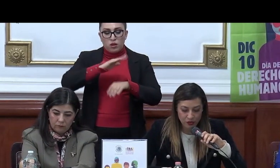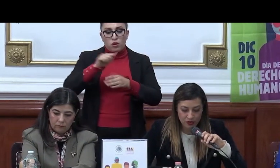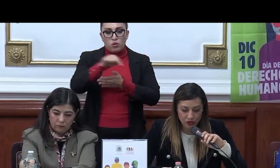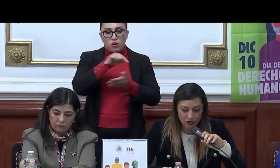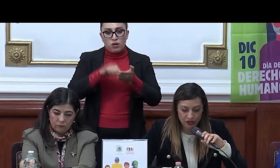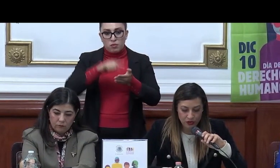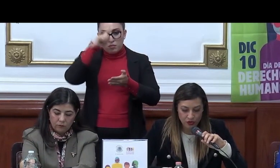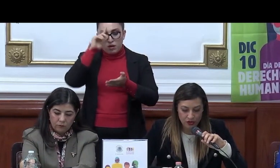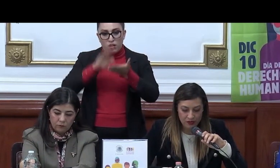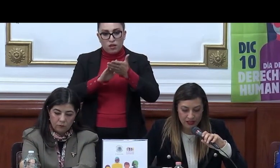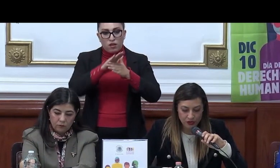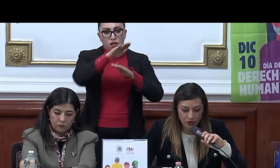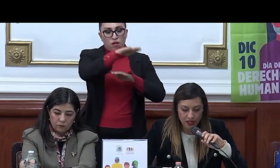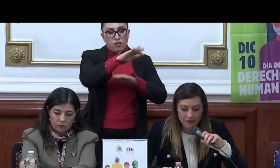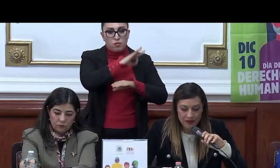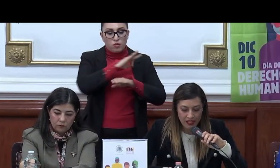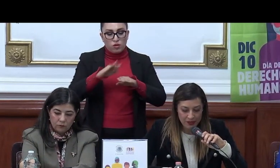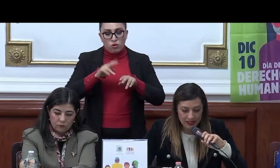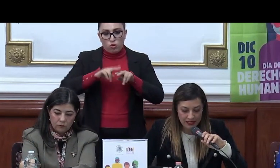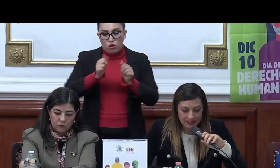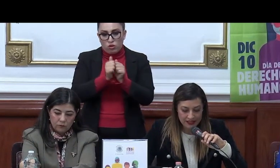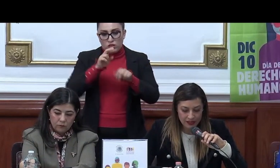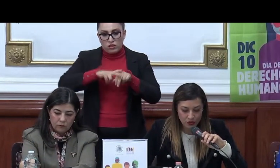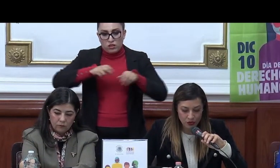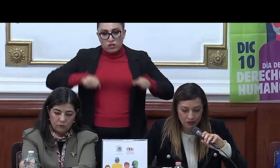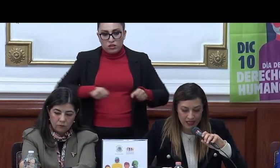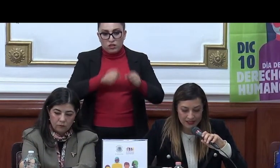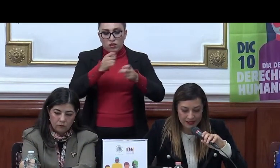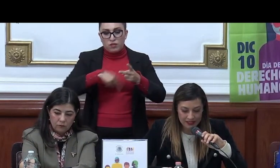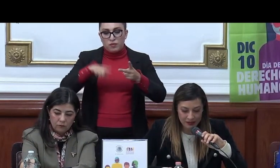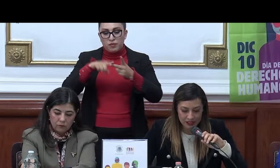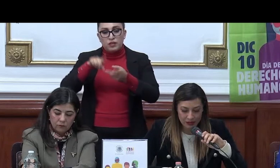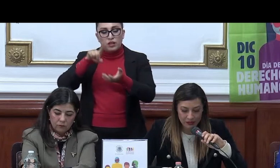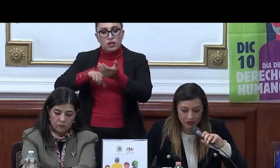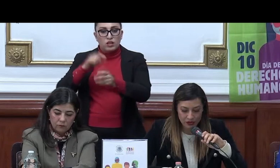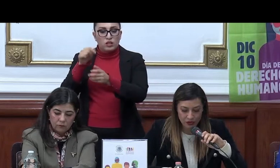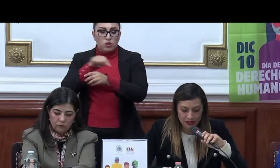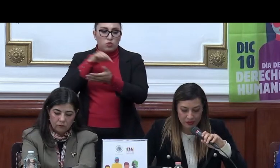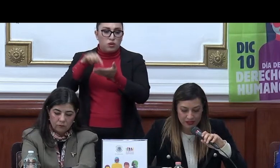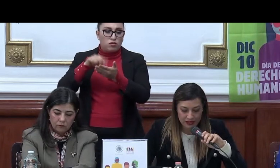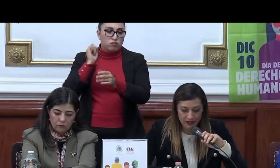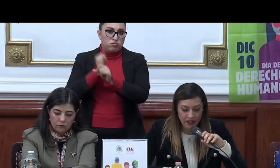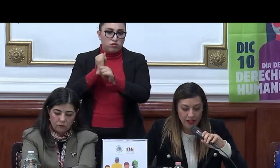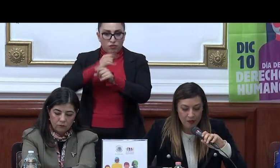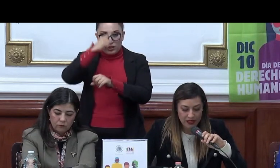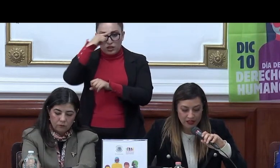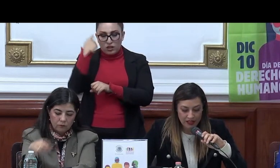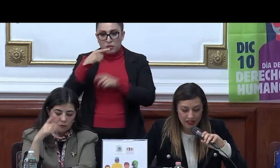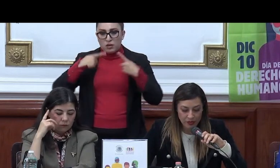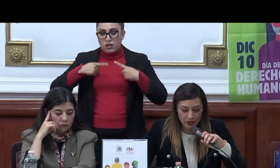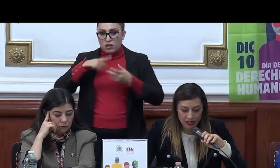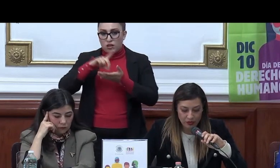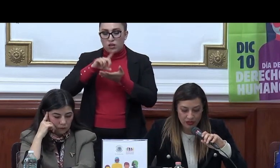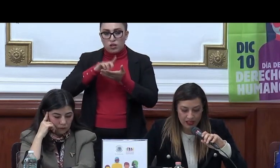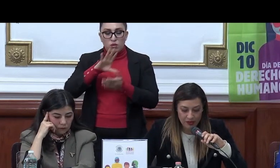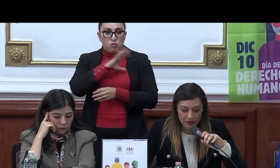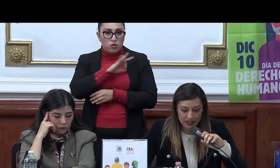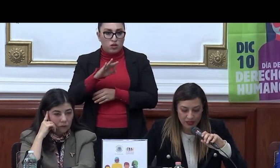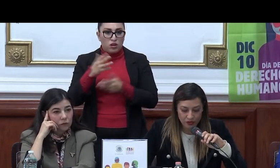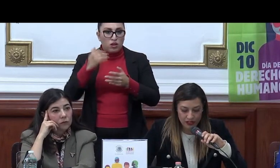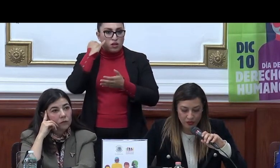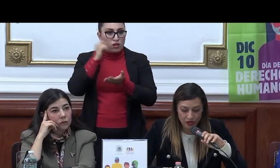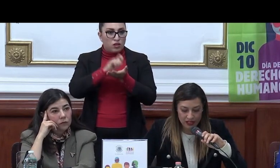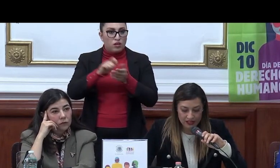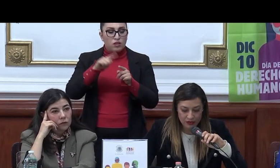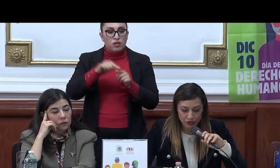espacios públicos dentro de su demarcación y habiliten sitios web accesibles para personas con discapacidad, presentada por la diputada María